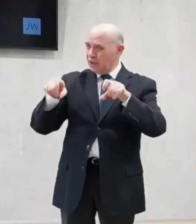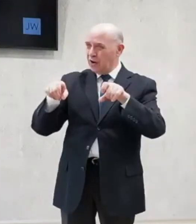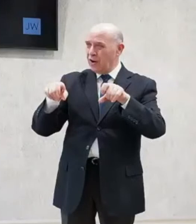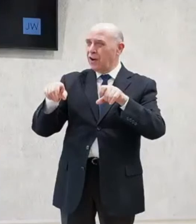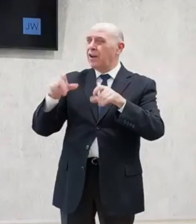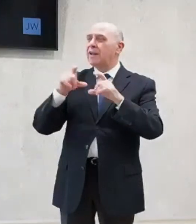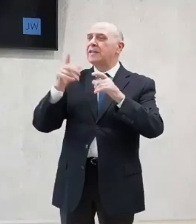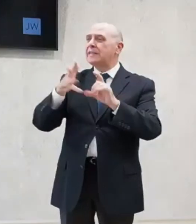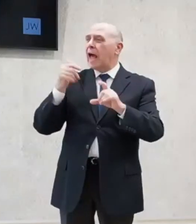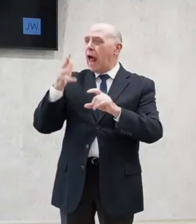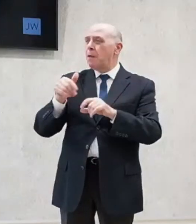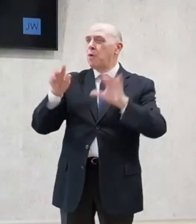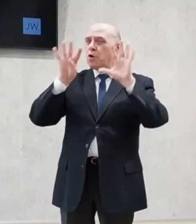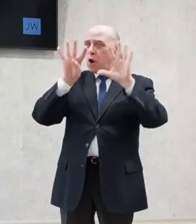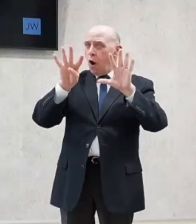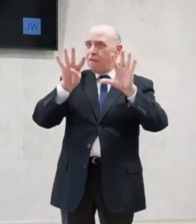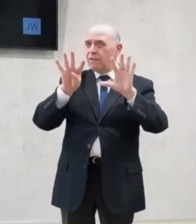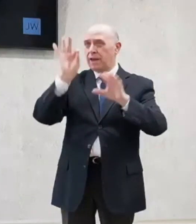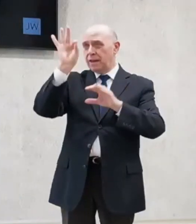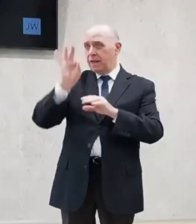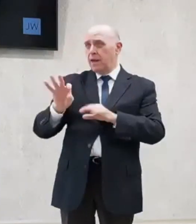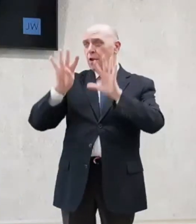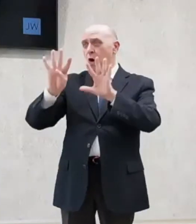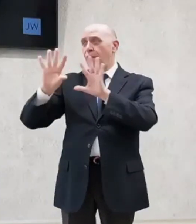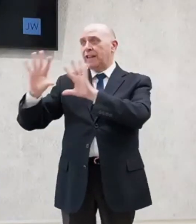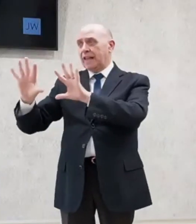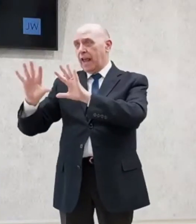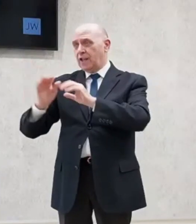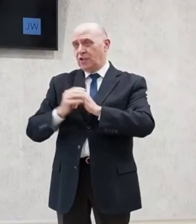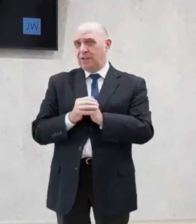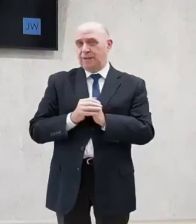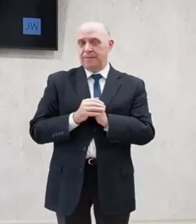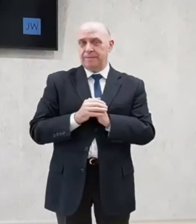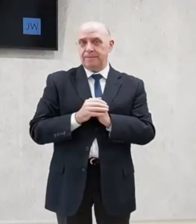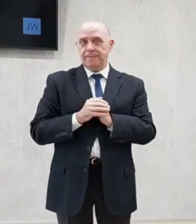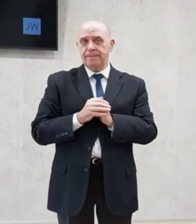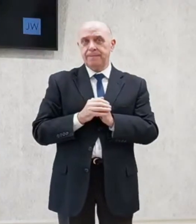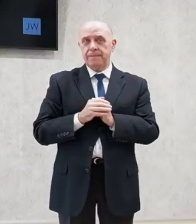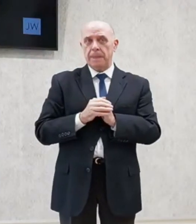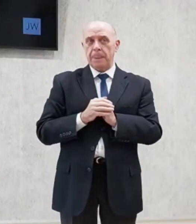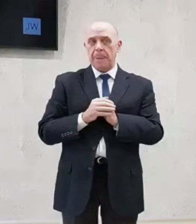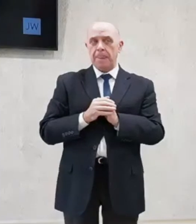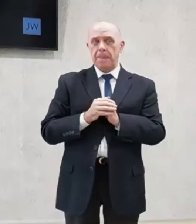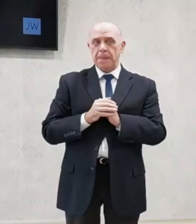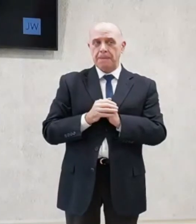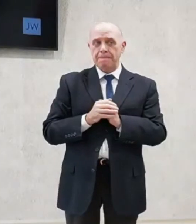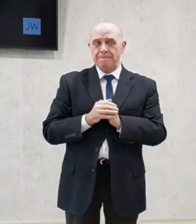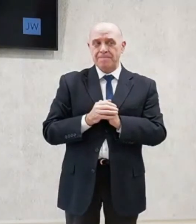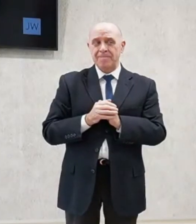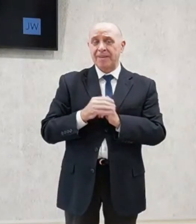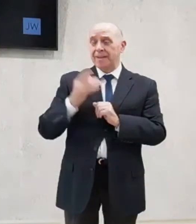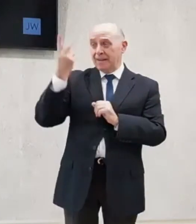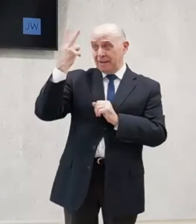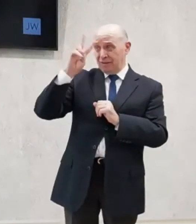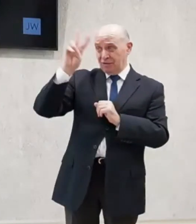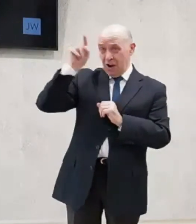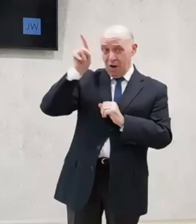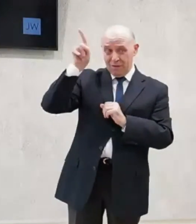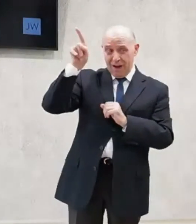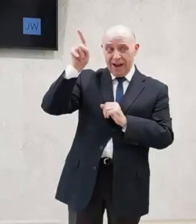9 e 10 Qui dice Geova Dio